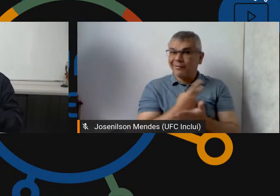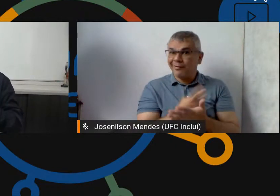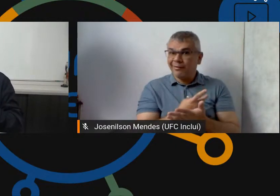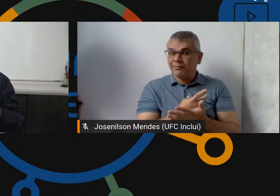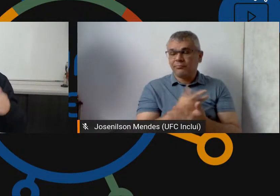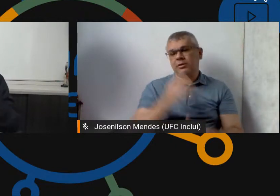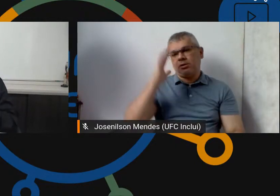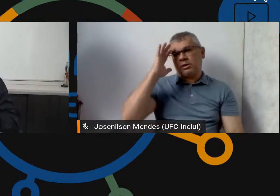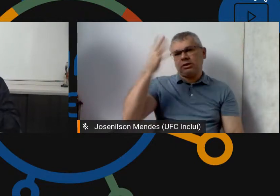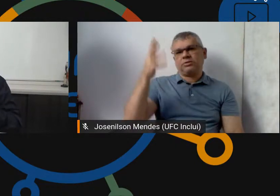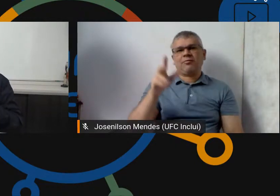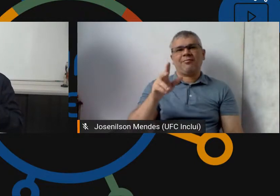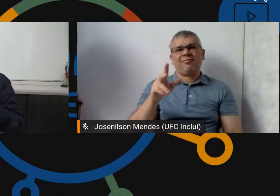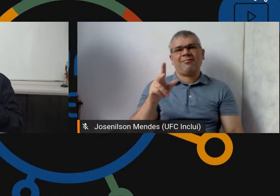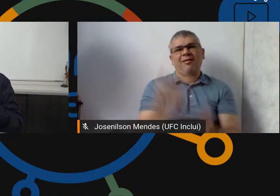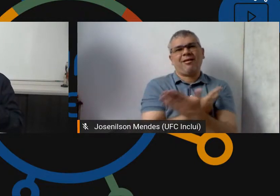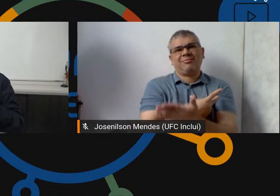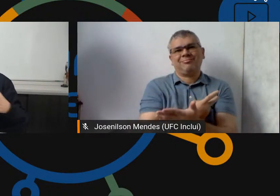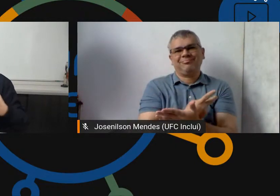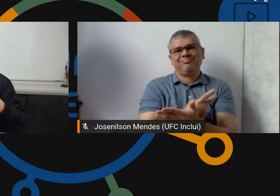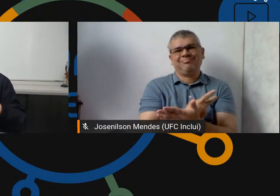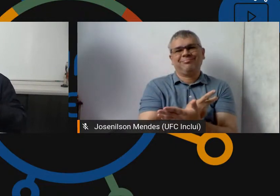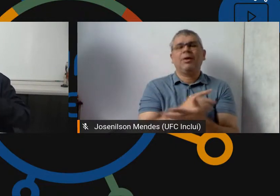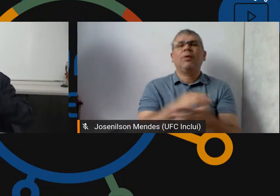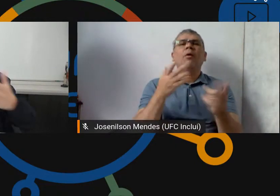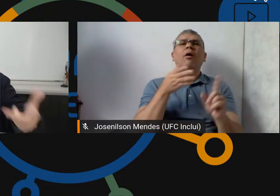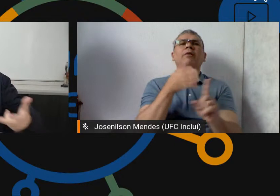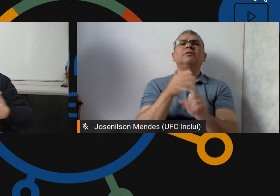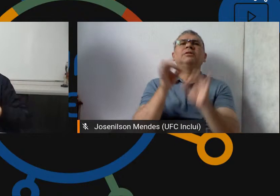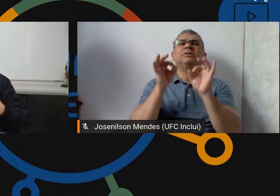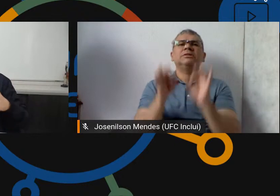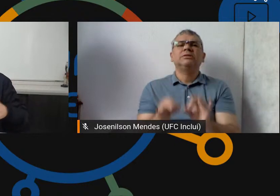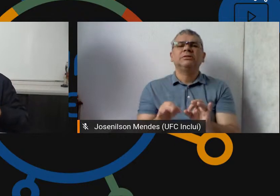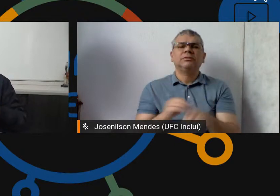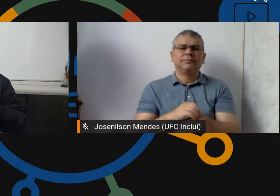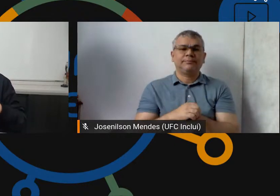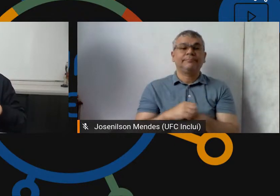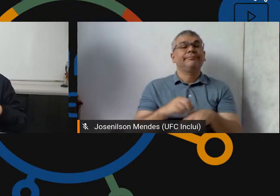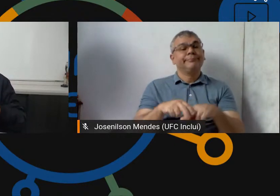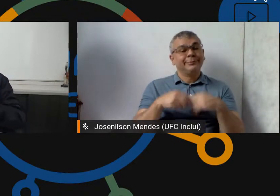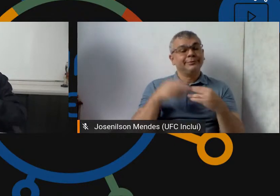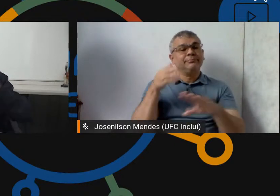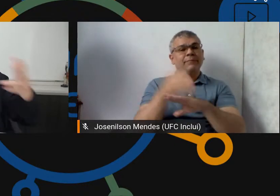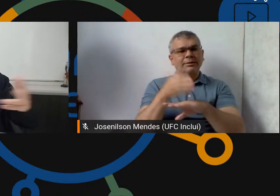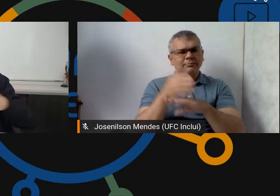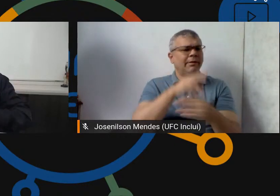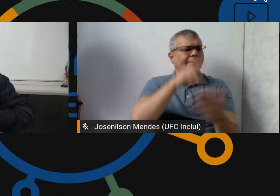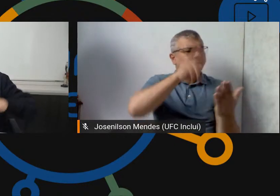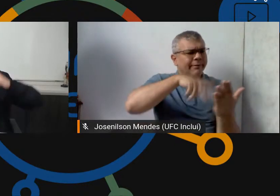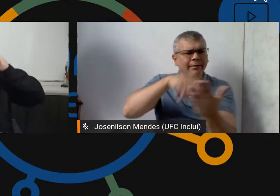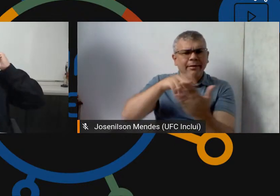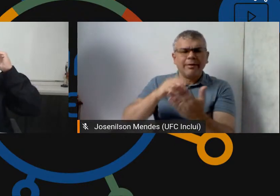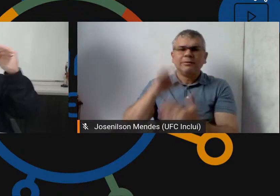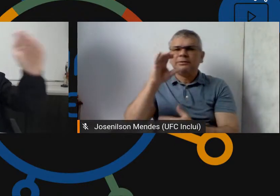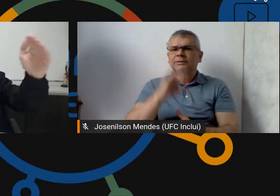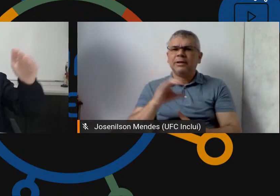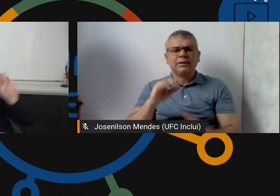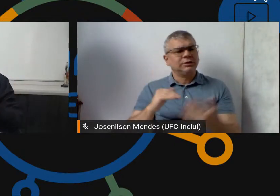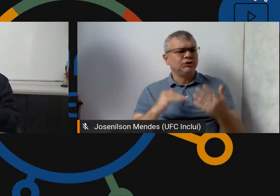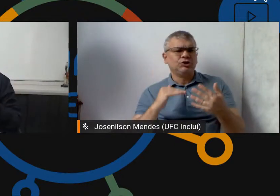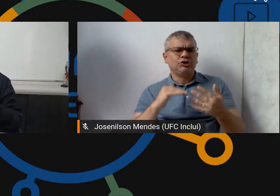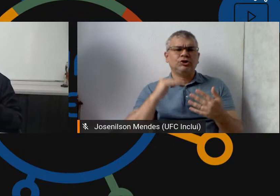errada. E quais são os referenciais corretos? Por isso você tem que estar participando da ciência, tem que estar lendo ciência de vários níveis, desde as